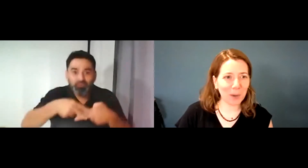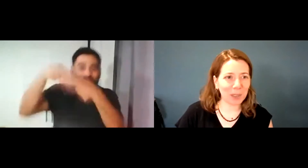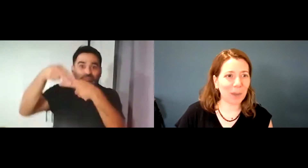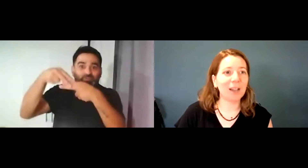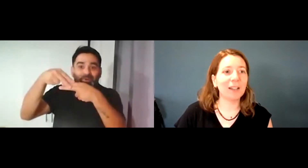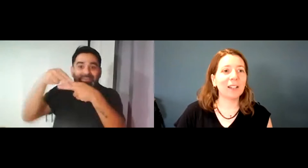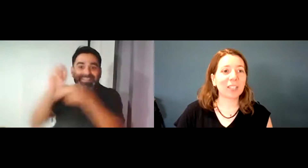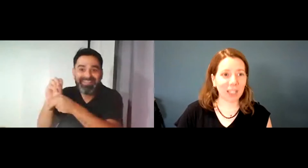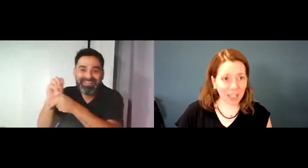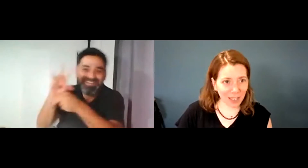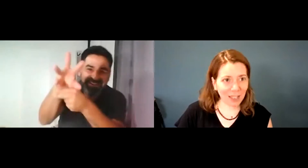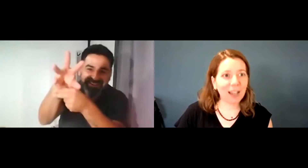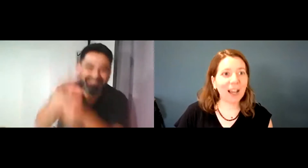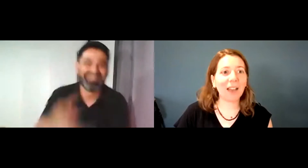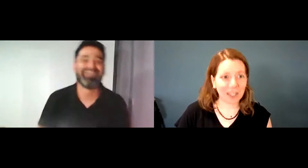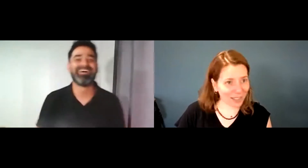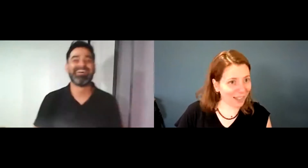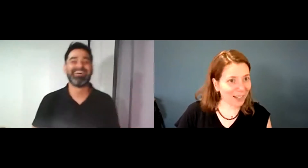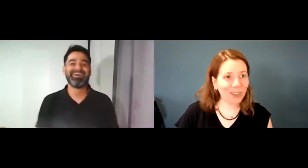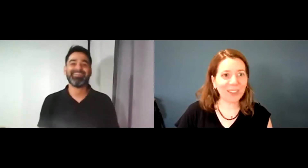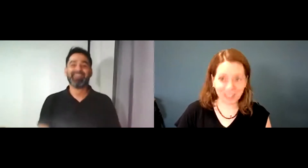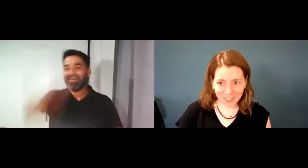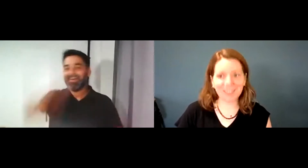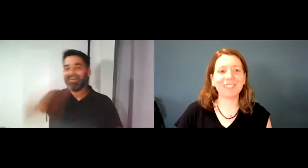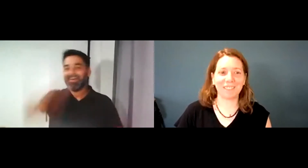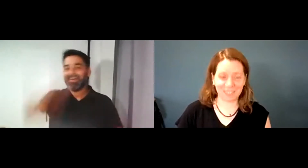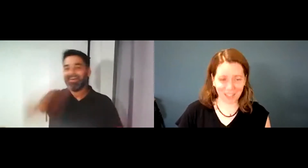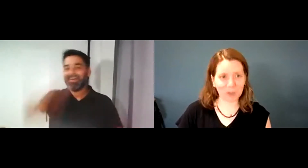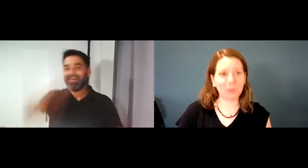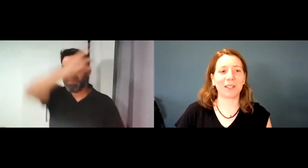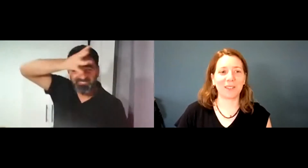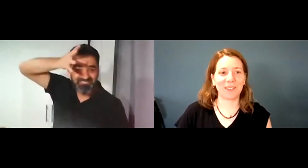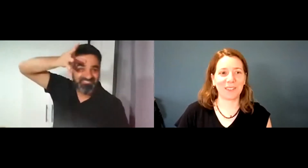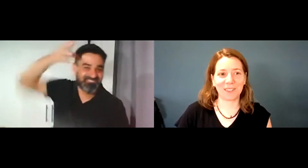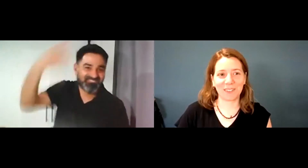última. Llegué a descargarlo y a subirlo.